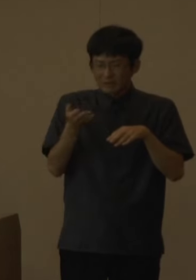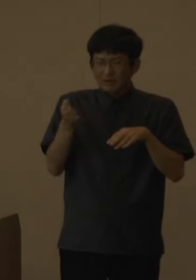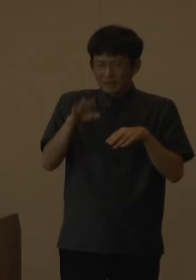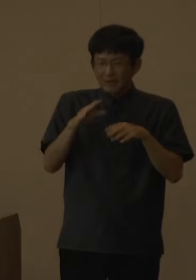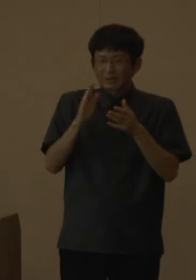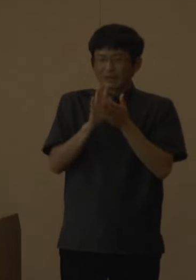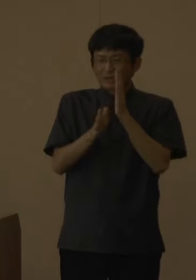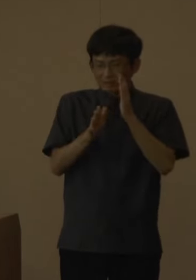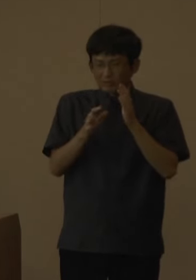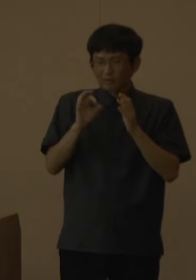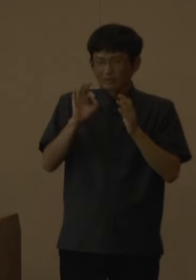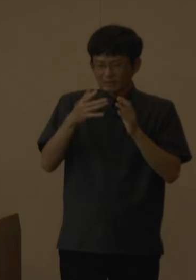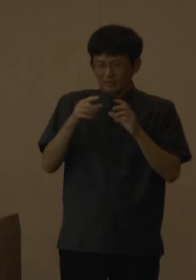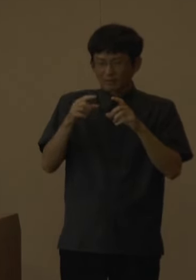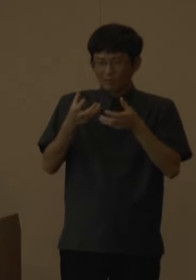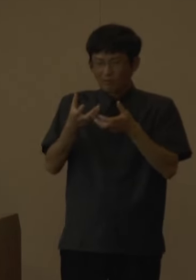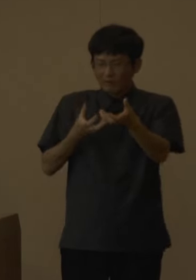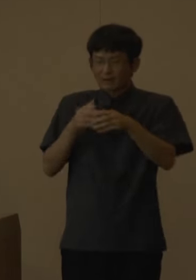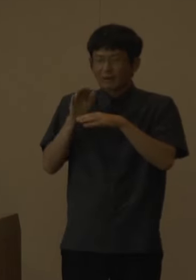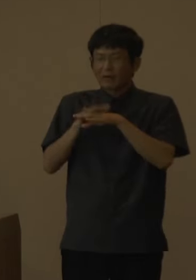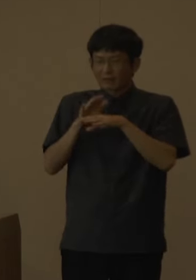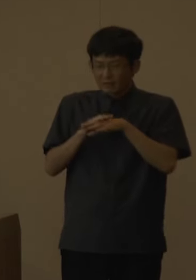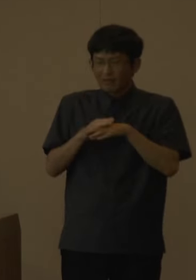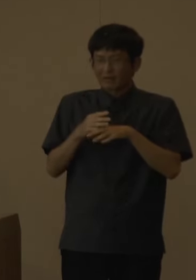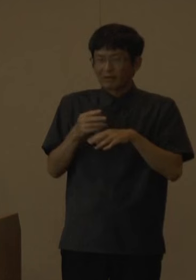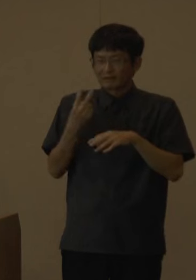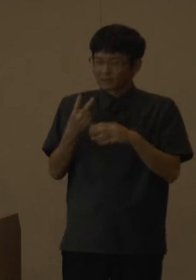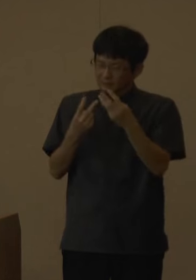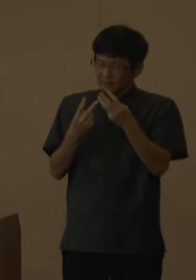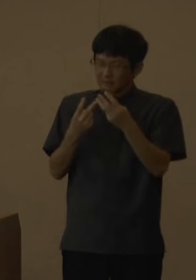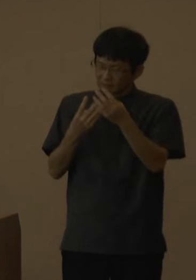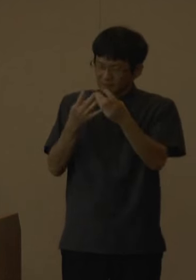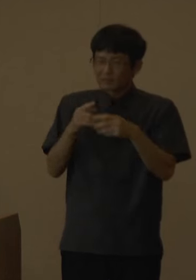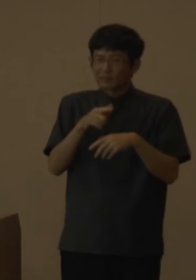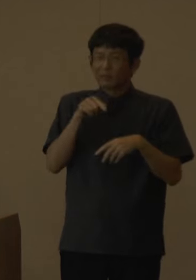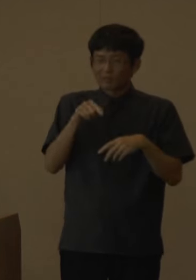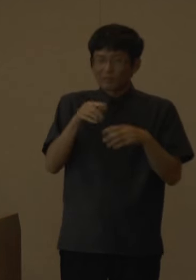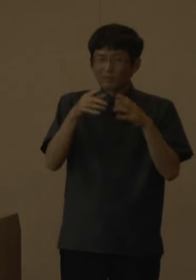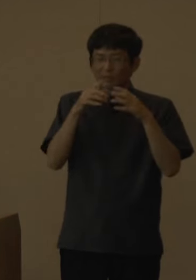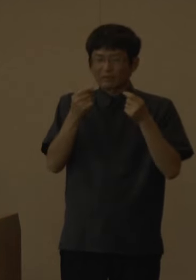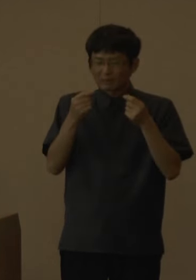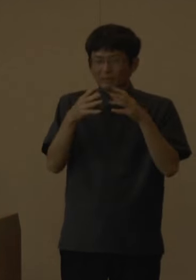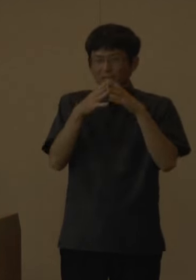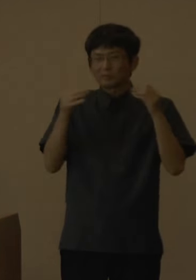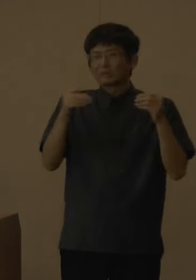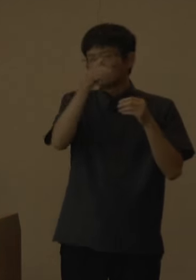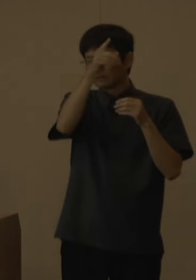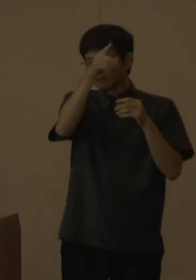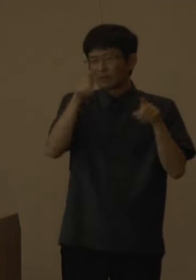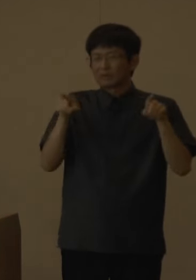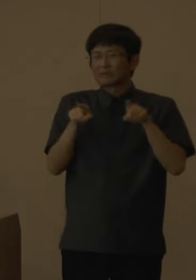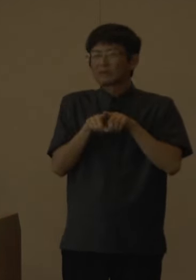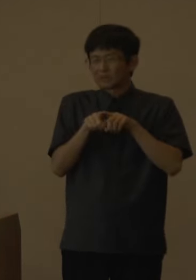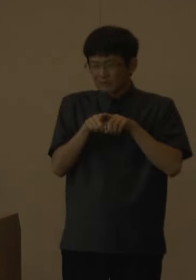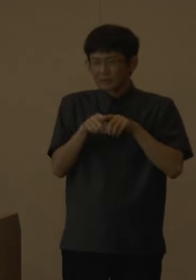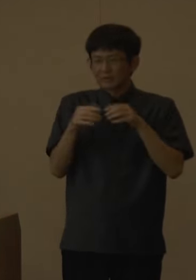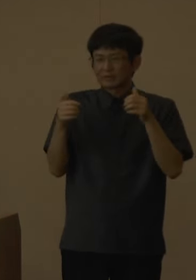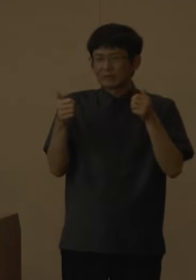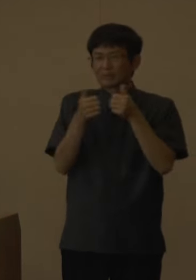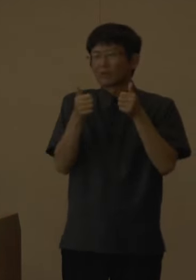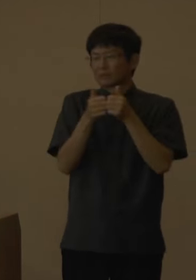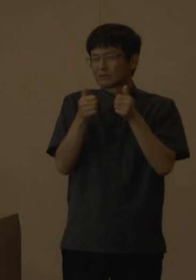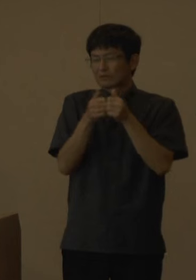税率や税の配分について、これはやっぱり国ともやっぱり協議を進めていくという必要がありますし、当